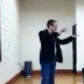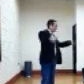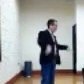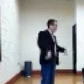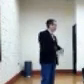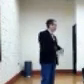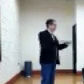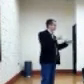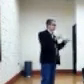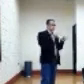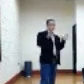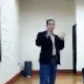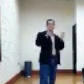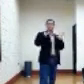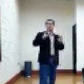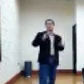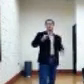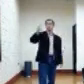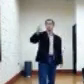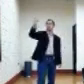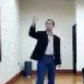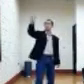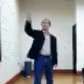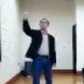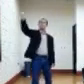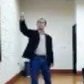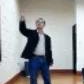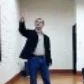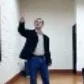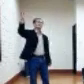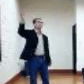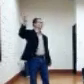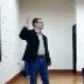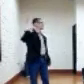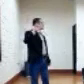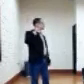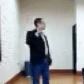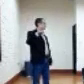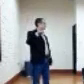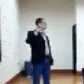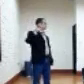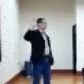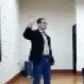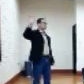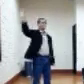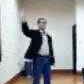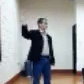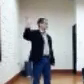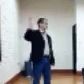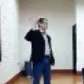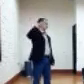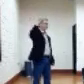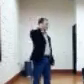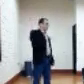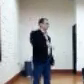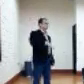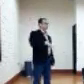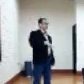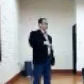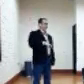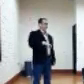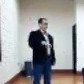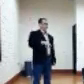es una síntesis del objetivo general, lo que ofrecimos, y es el resultado que les voy a presentar ya dentro de unos 2